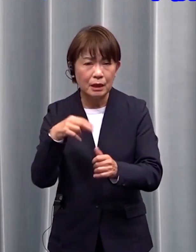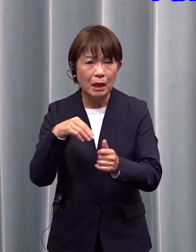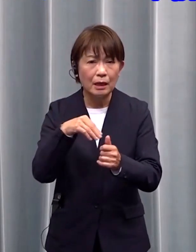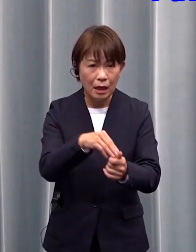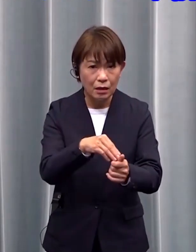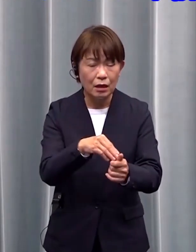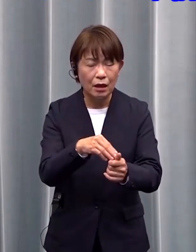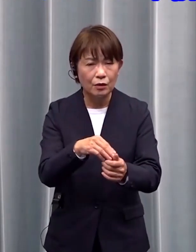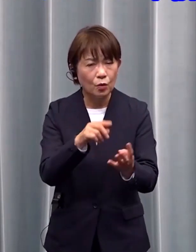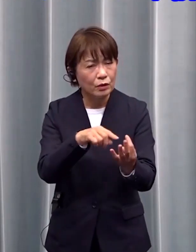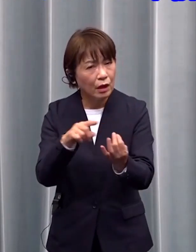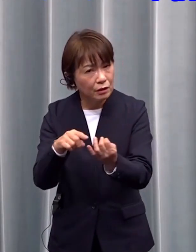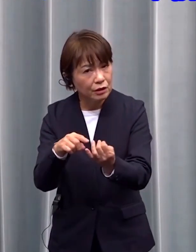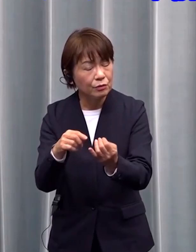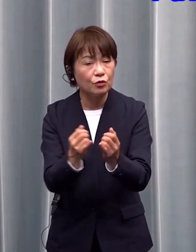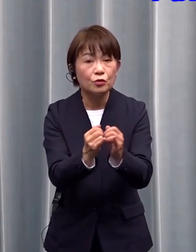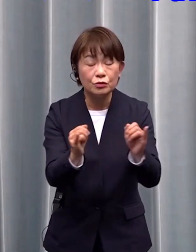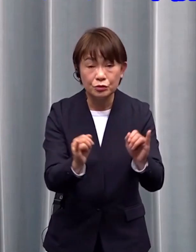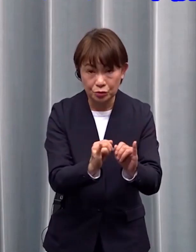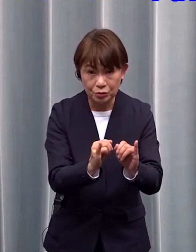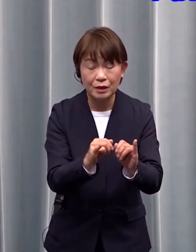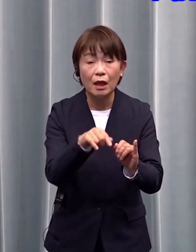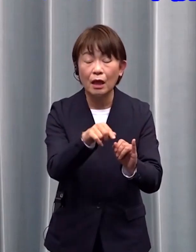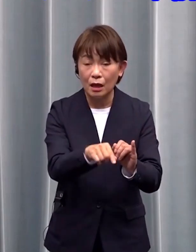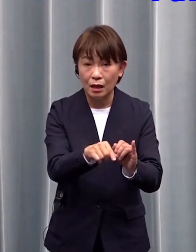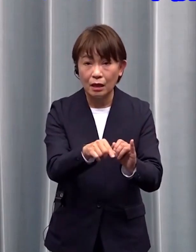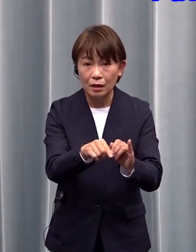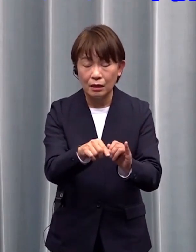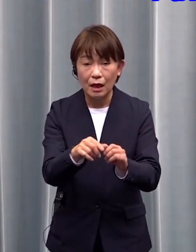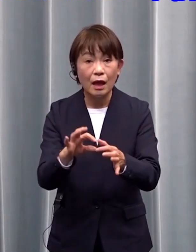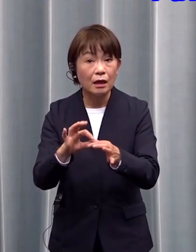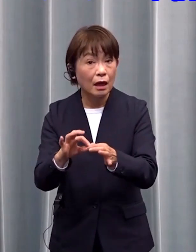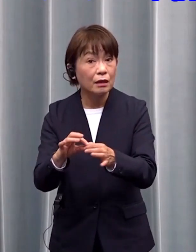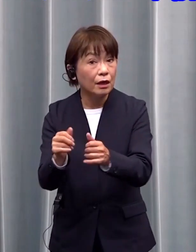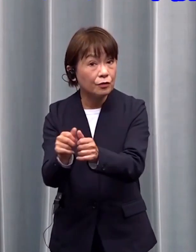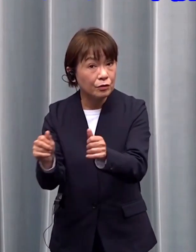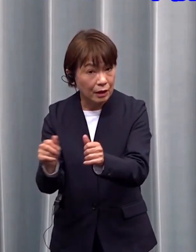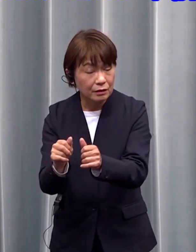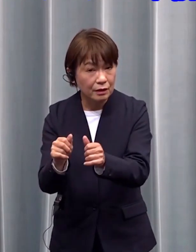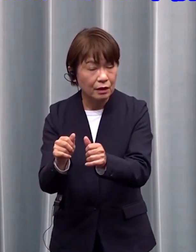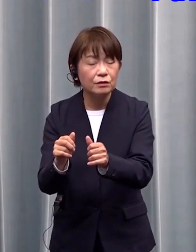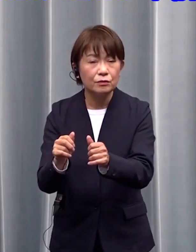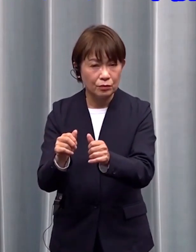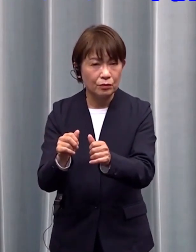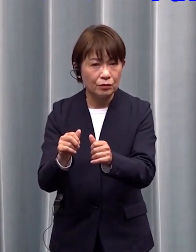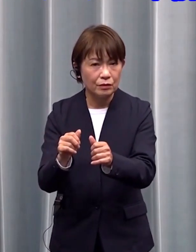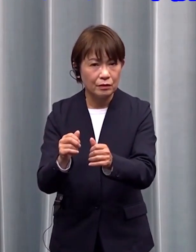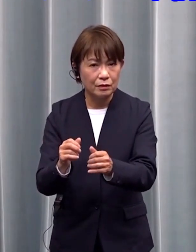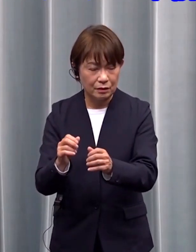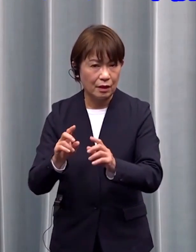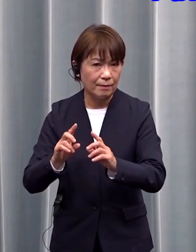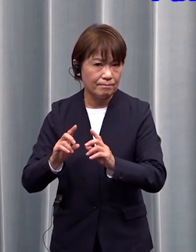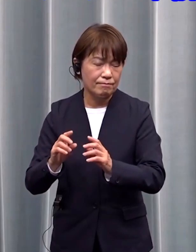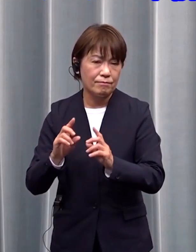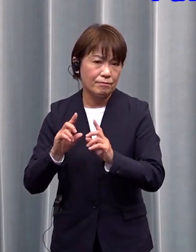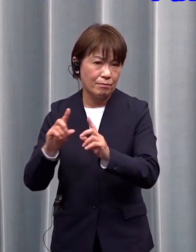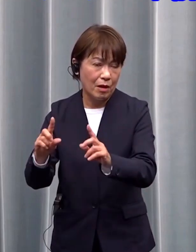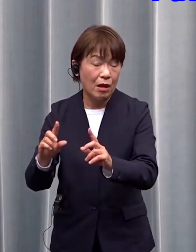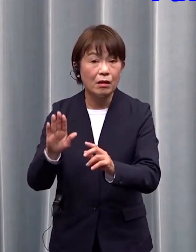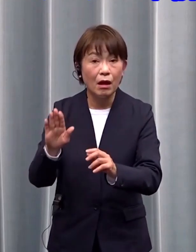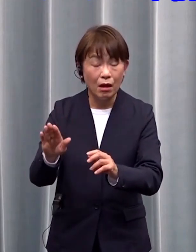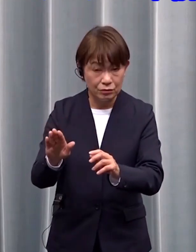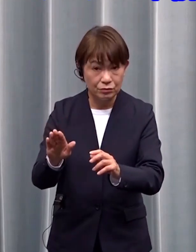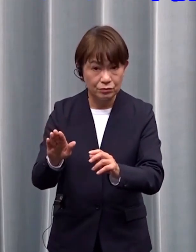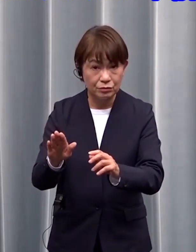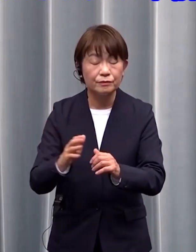の女性や、その関係者の男性によって告発されている。一芸人に関する疑惑についてコメントできないかもしれません